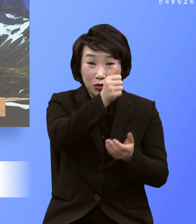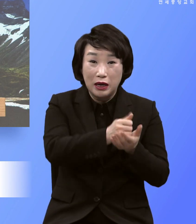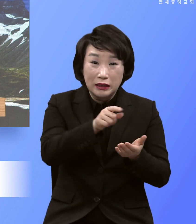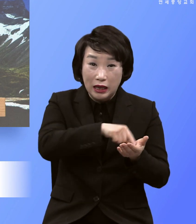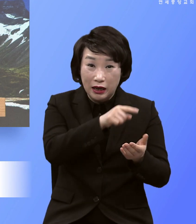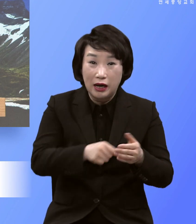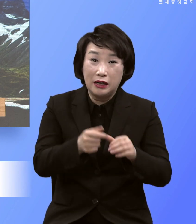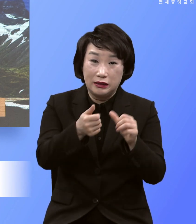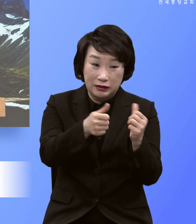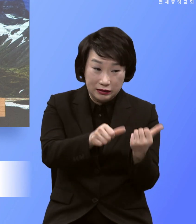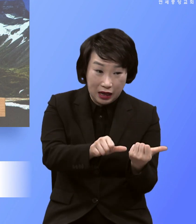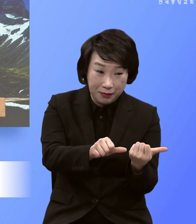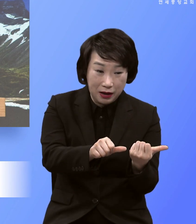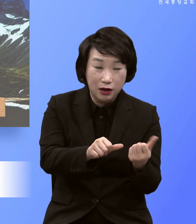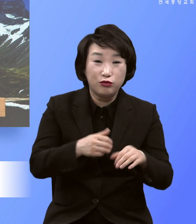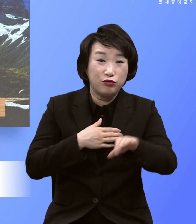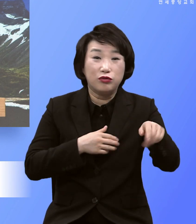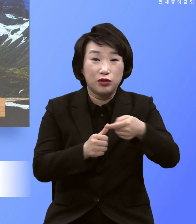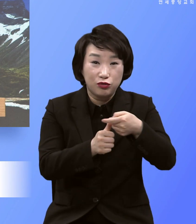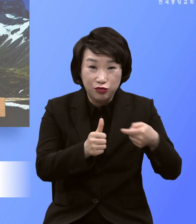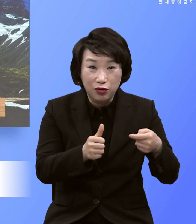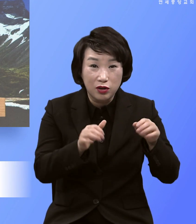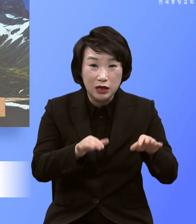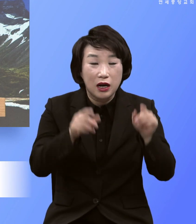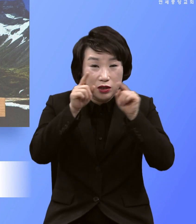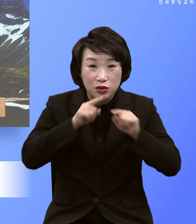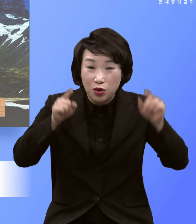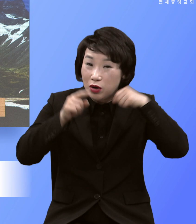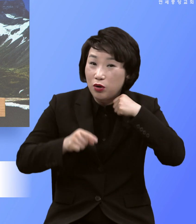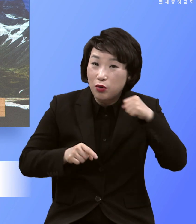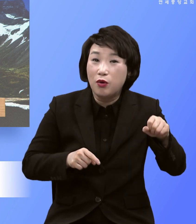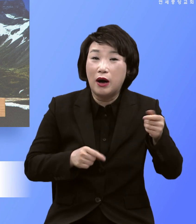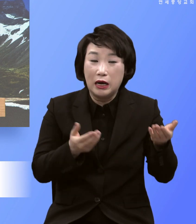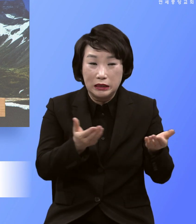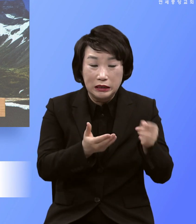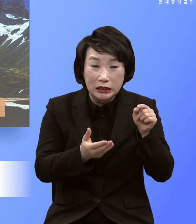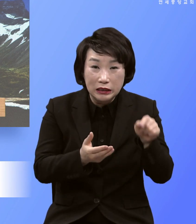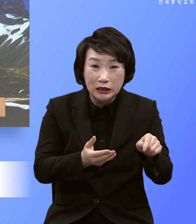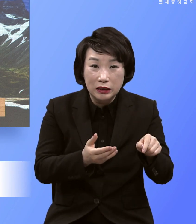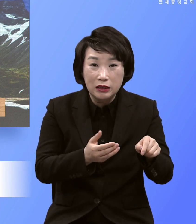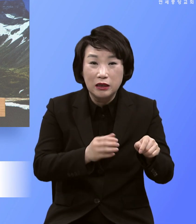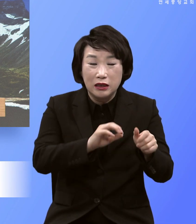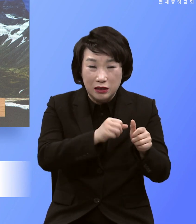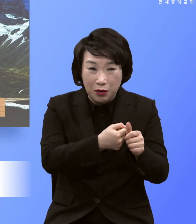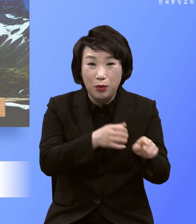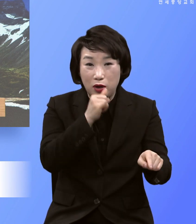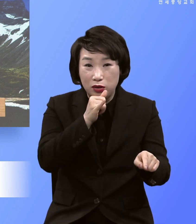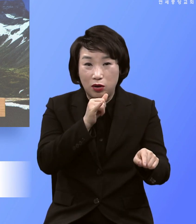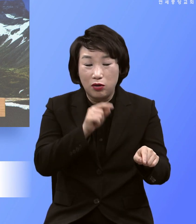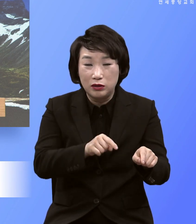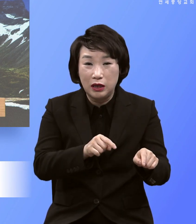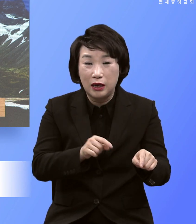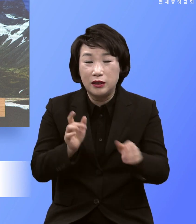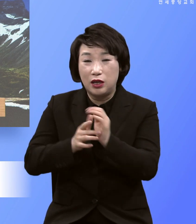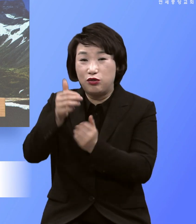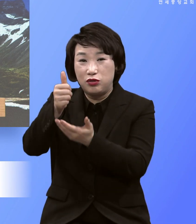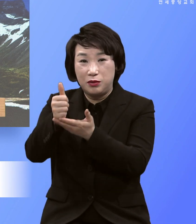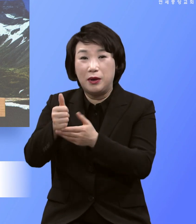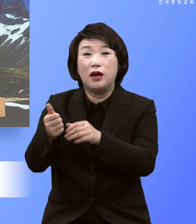죄값은 사망, 죽여 지옥 보내는 참혹한 형벌을